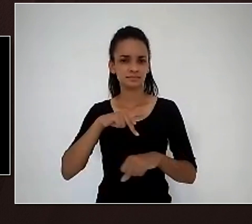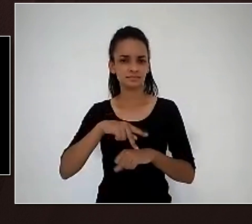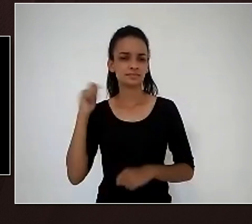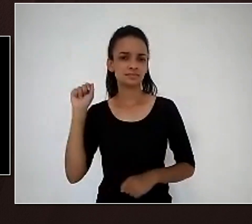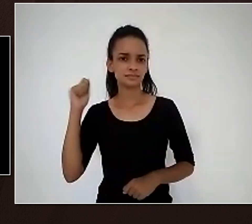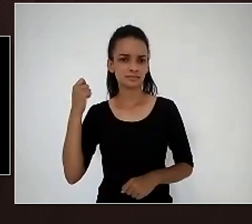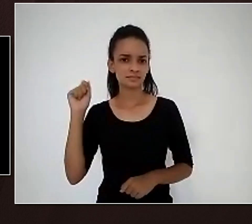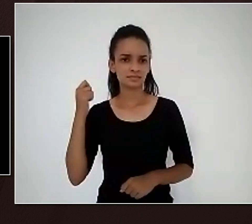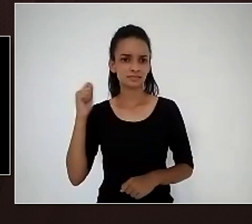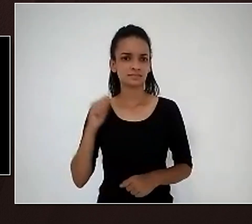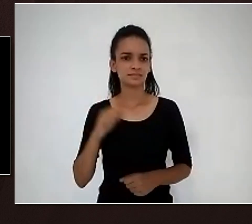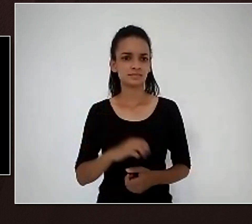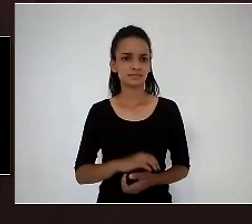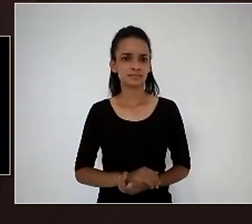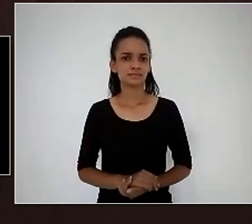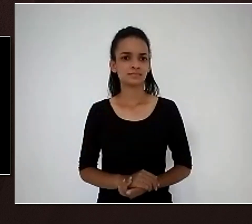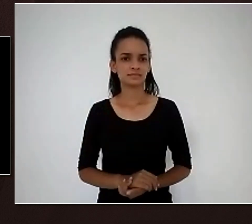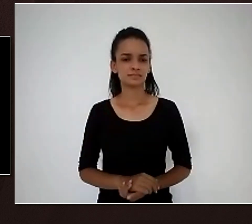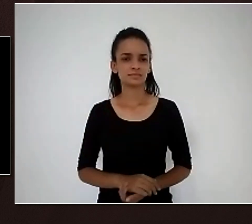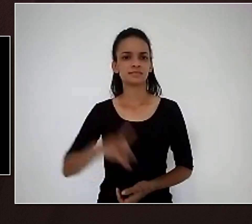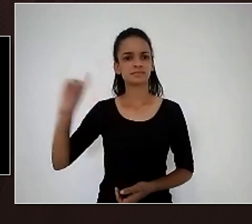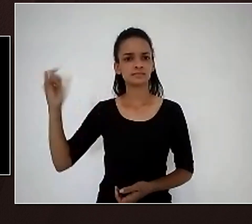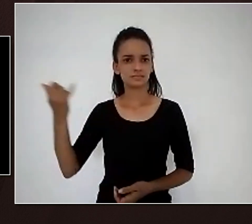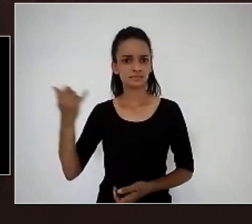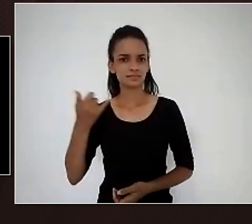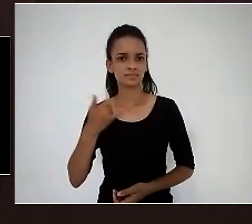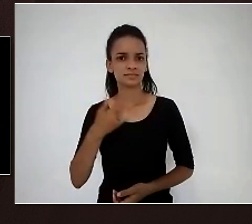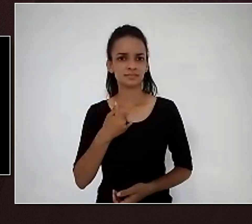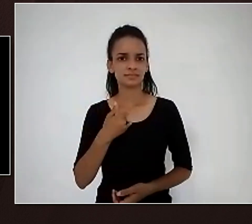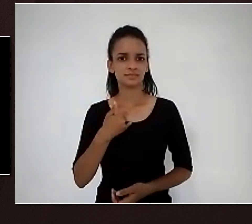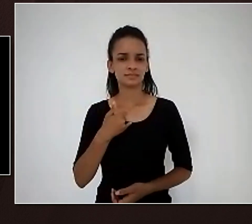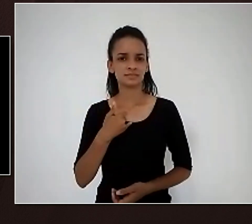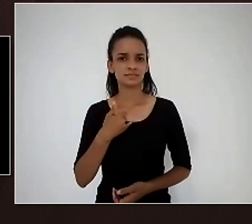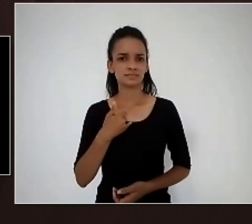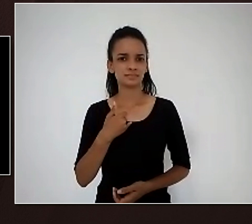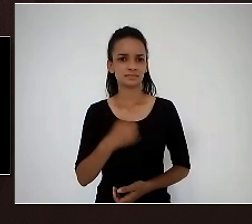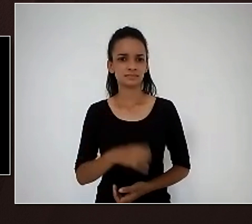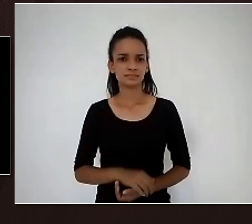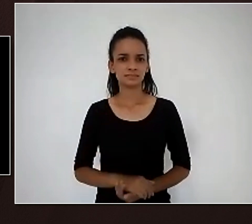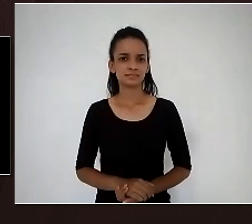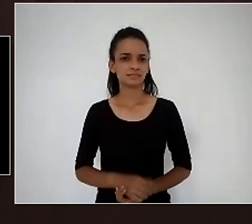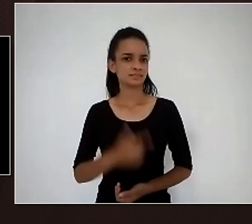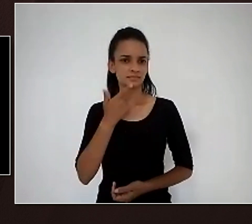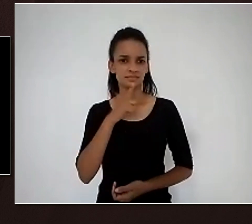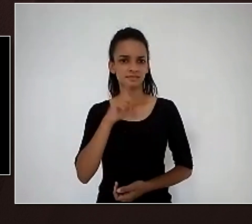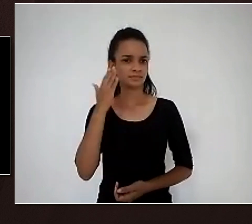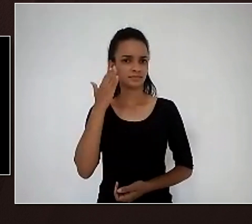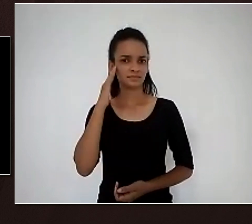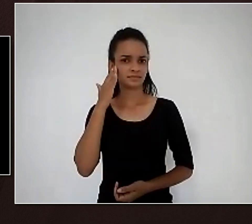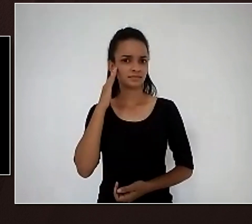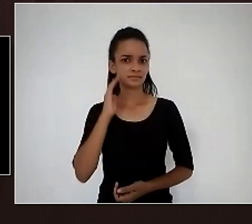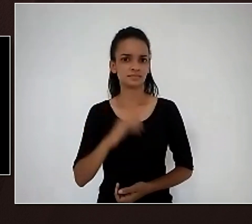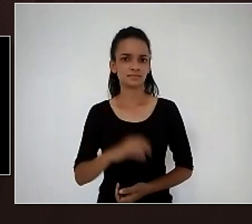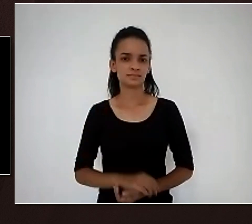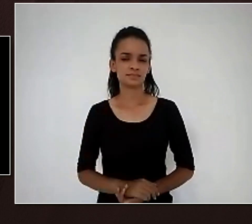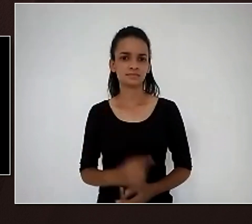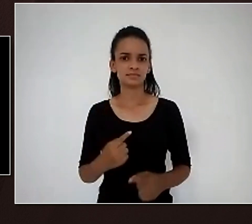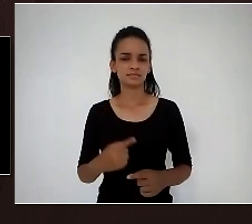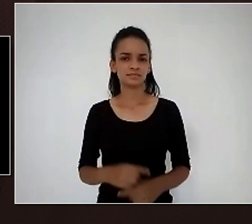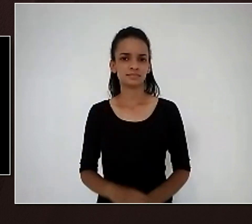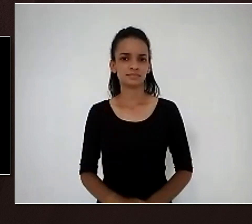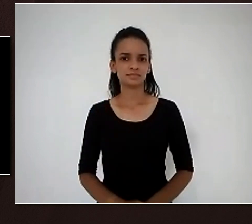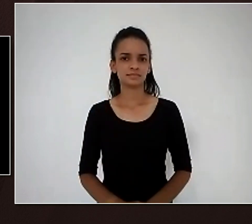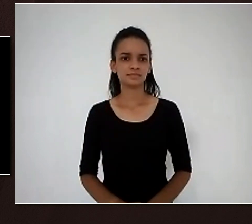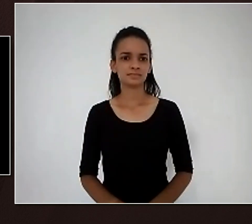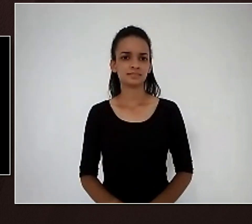punto del problema. ¿Cuál es el problema, dice, ¿no?, cuando una iglesia entra en degradación? Que es dejar el primer